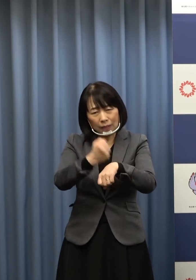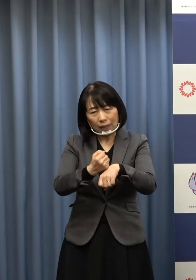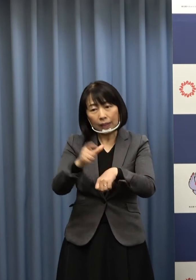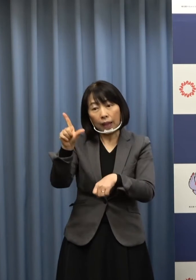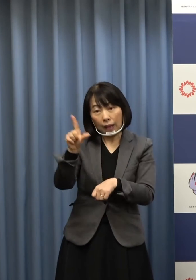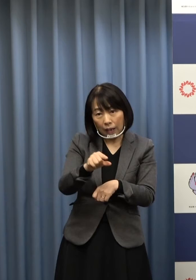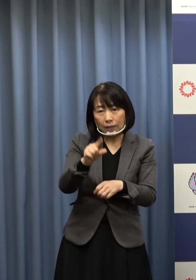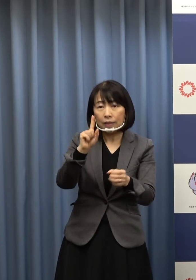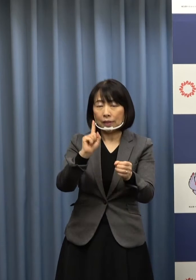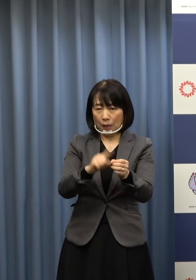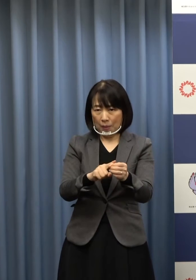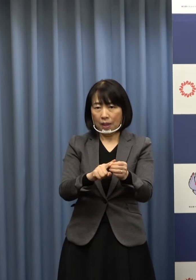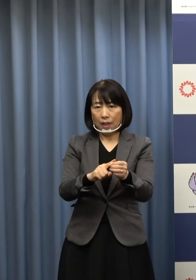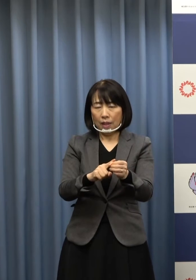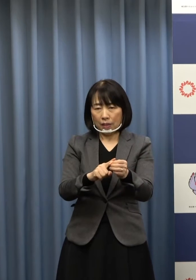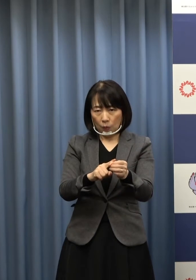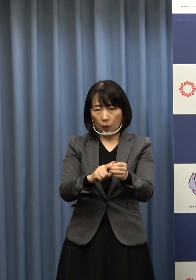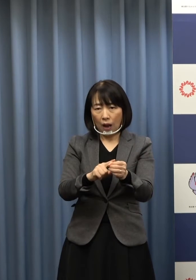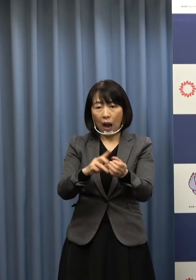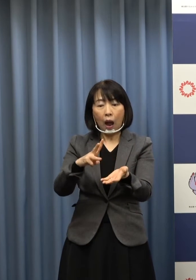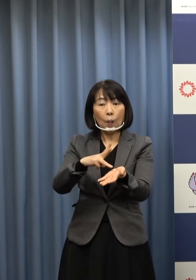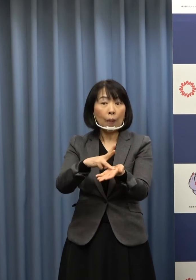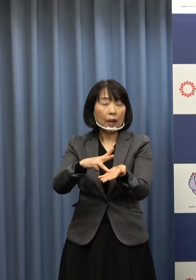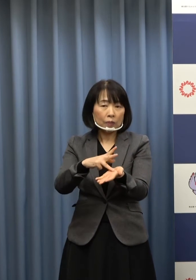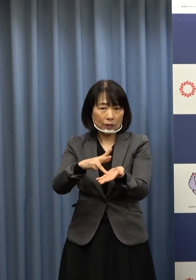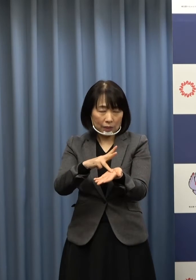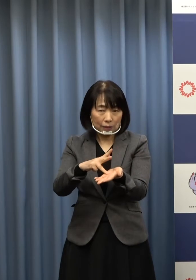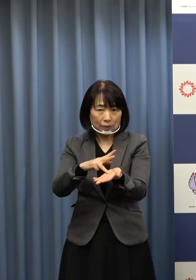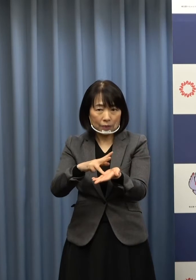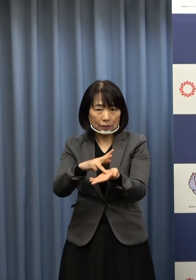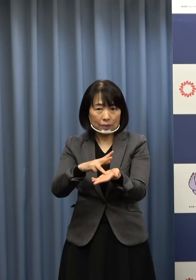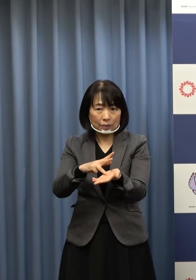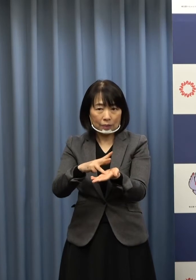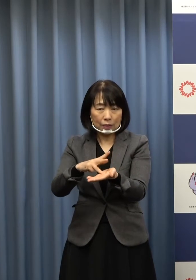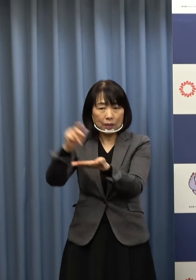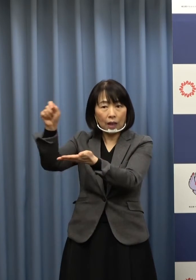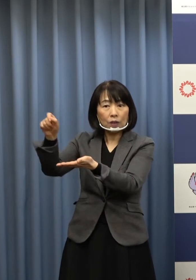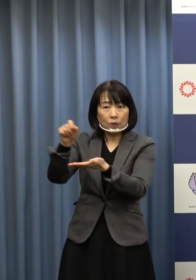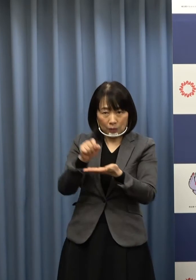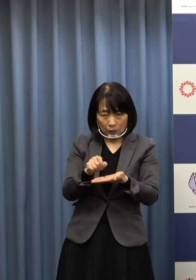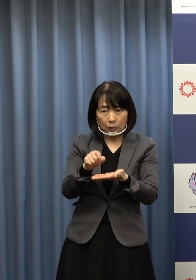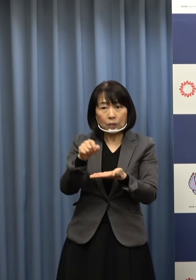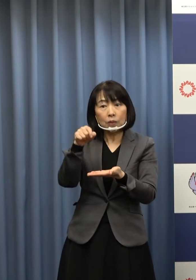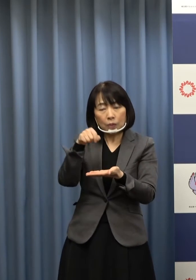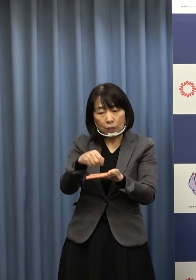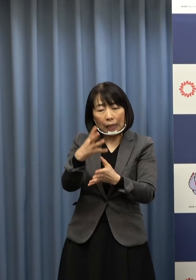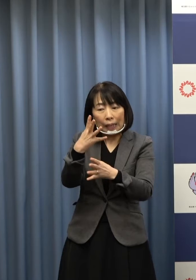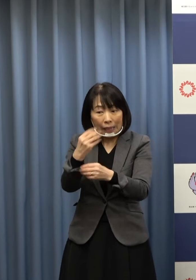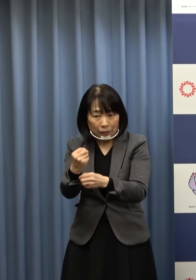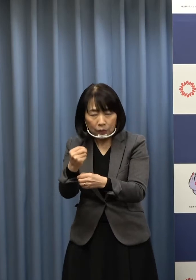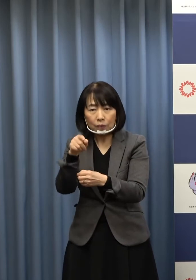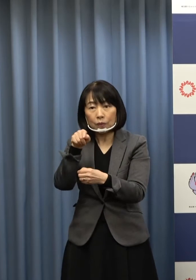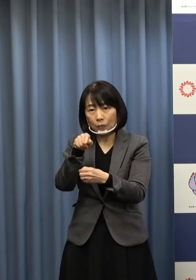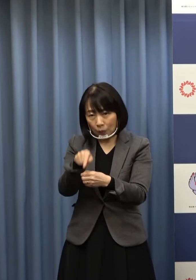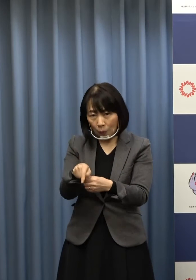はそのワクチンが取り始める時期とその解除する時期の間の